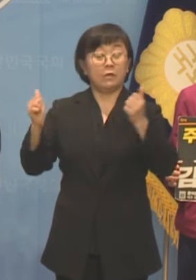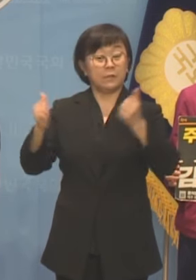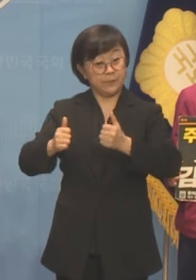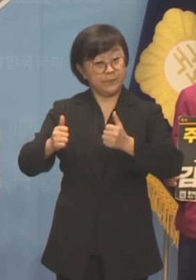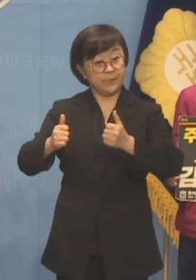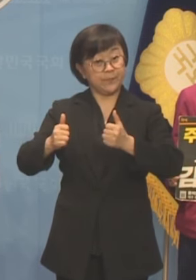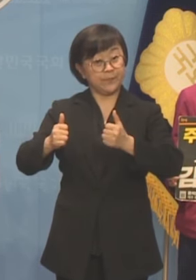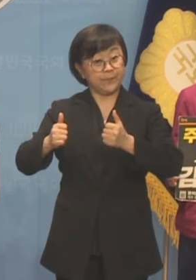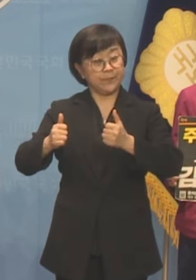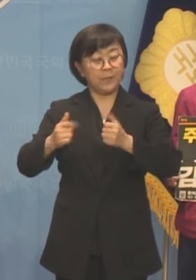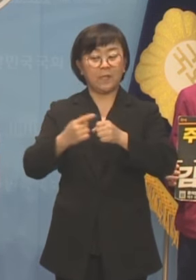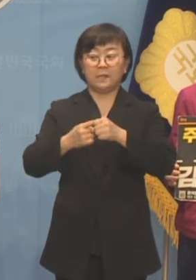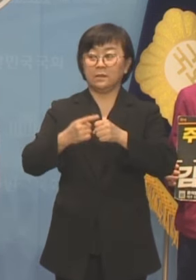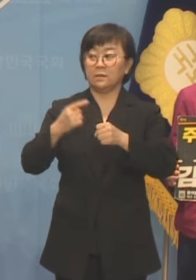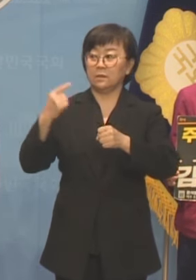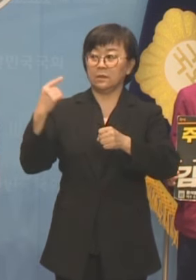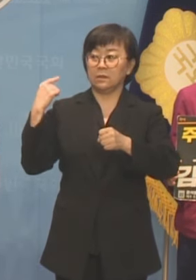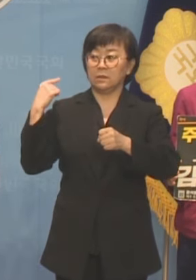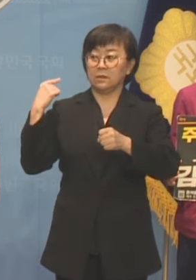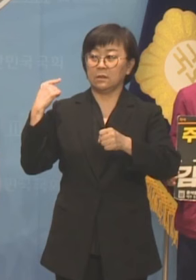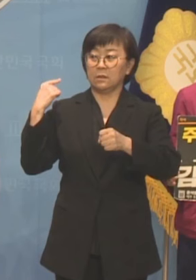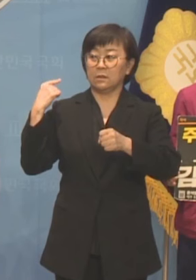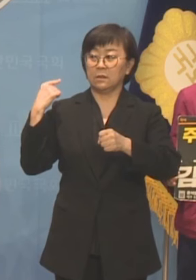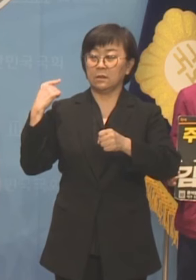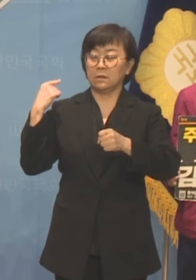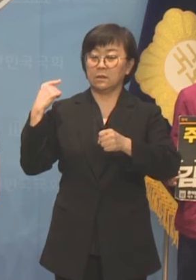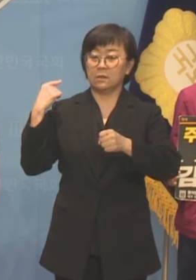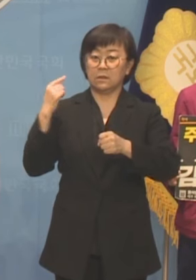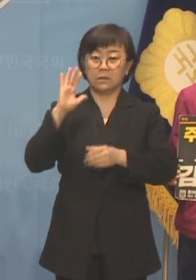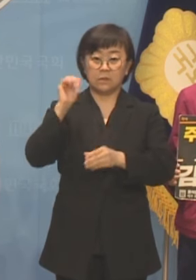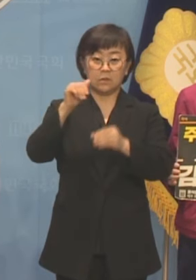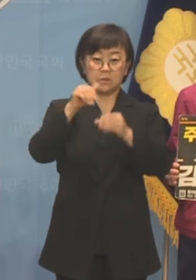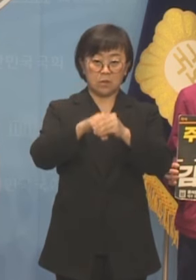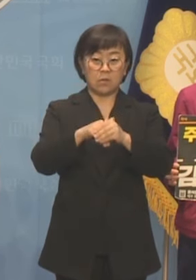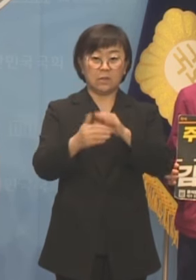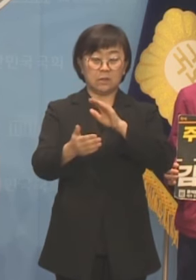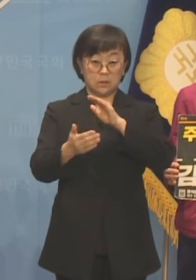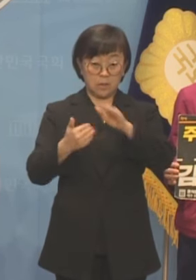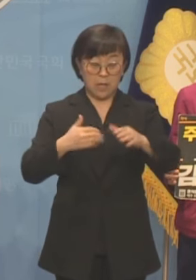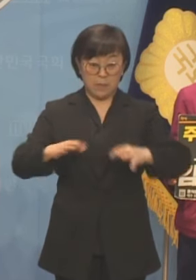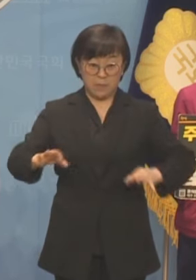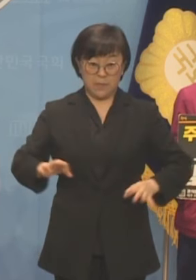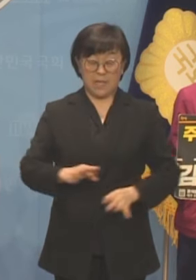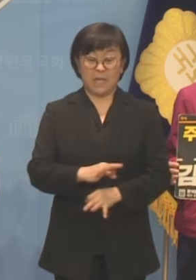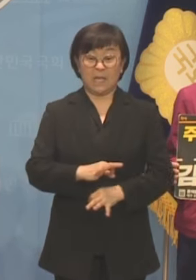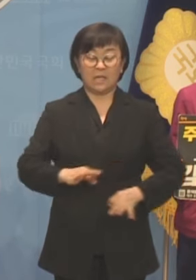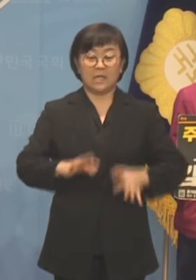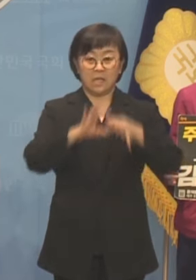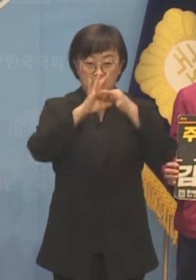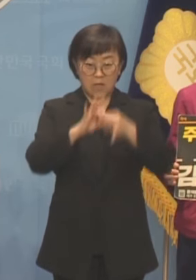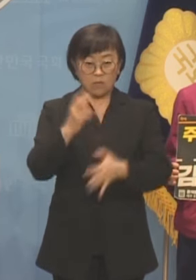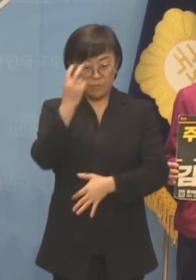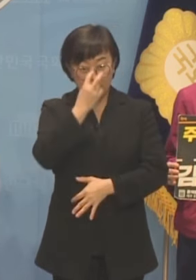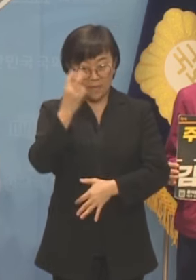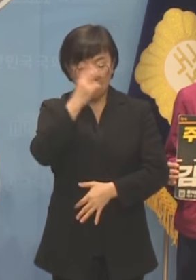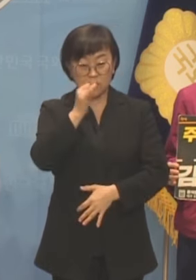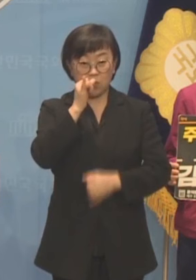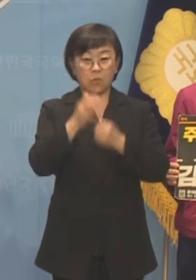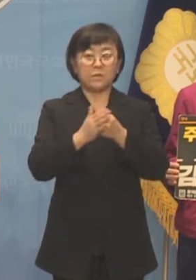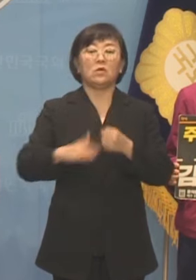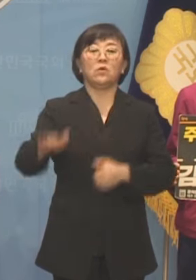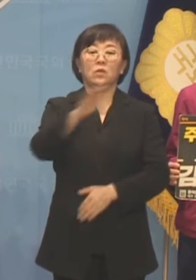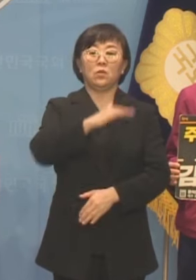님께서도 작년 재작년 사실 대선전에 공지후 비리를 전문적으로 탐사하고